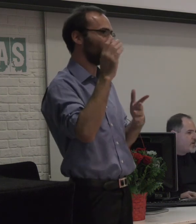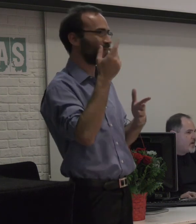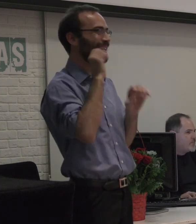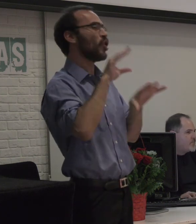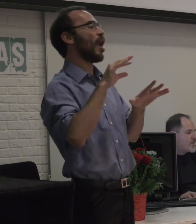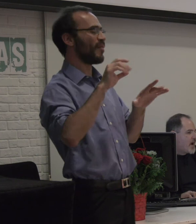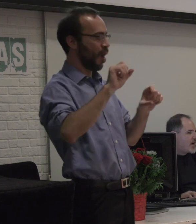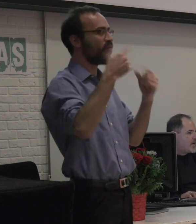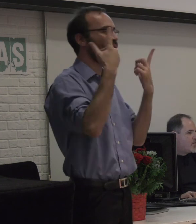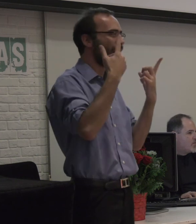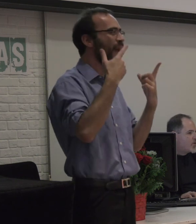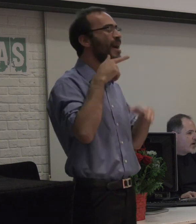oficial, ha querido borrar